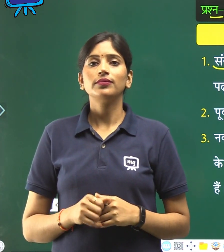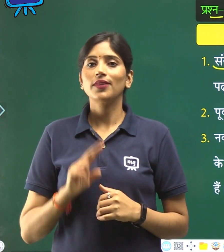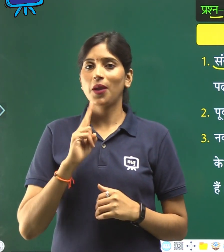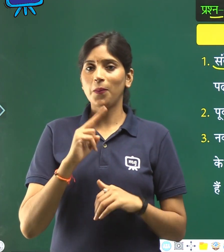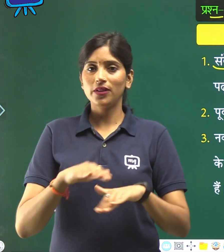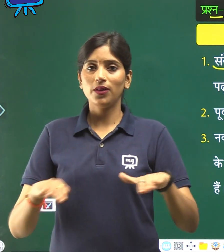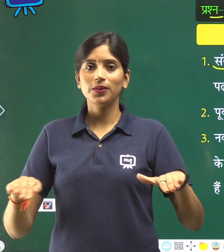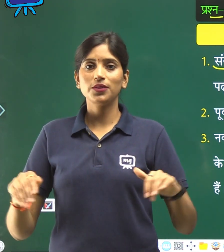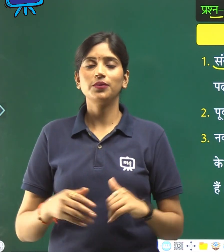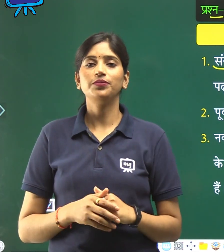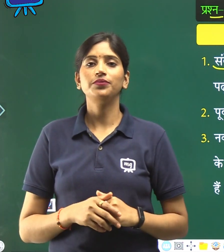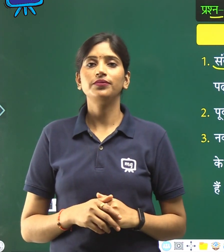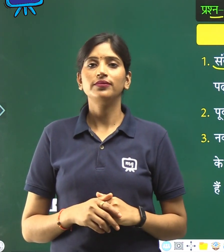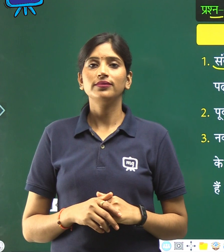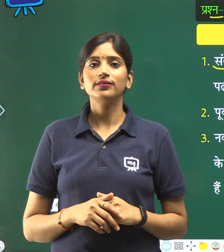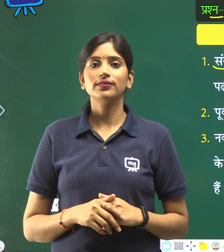बताओ बच्चों,